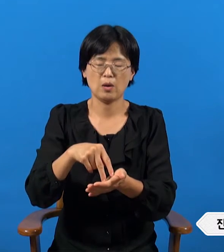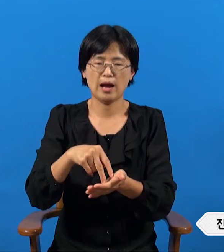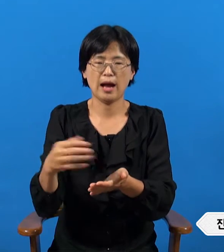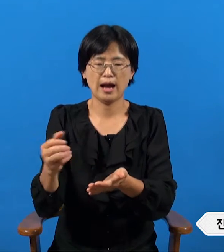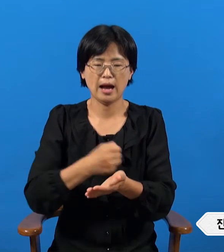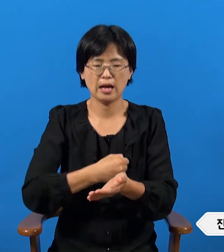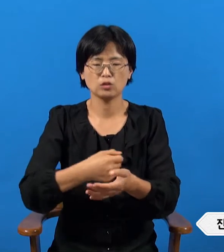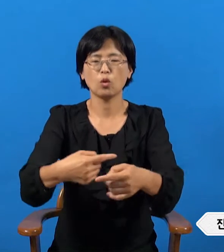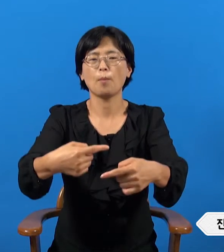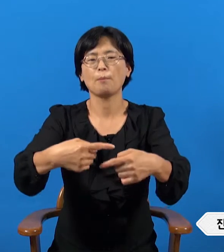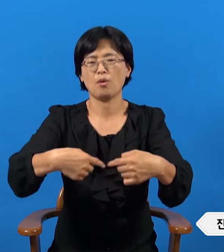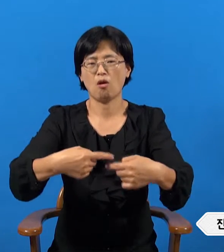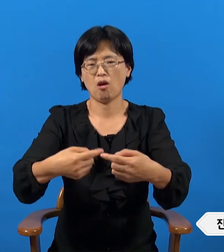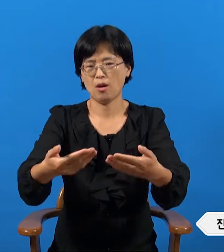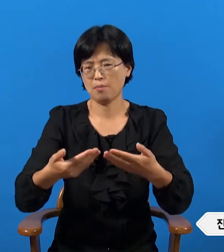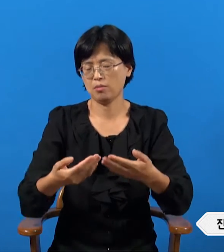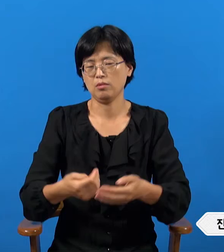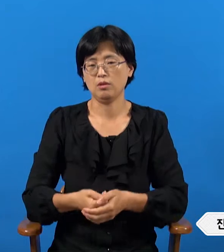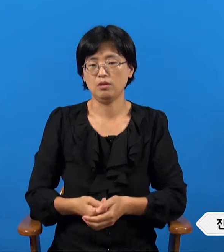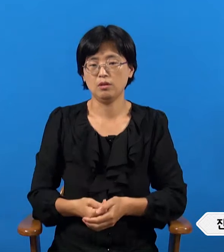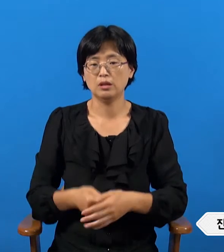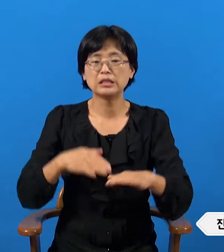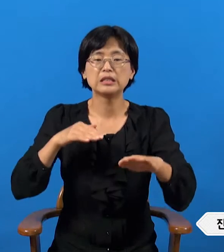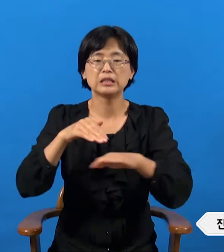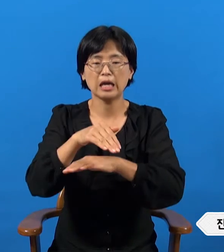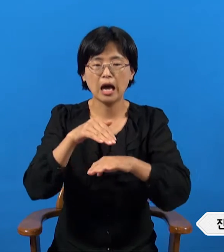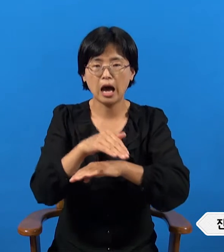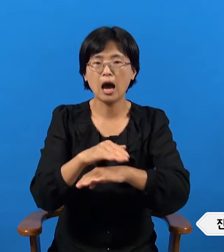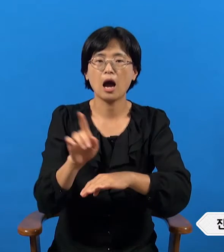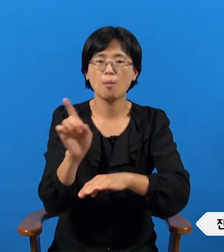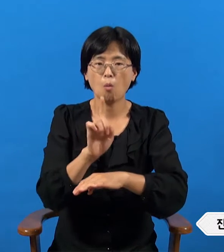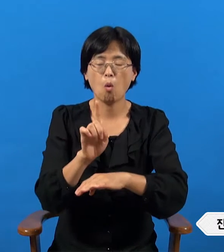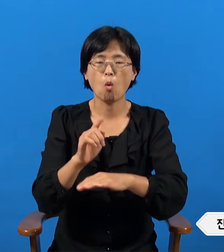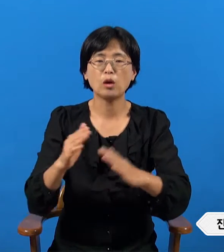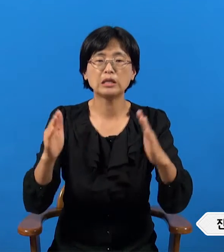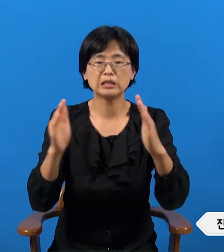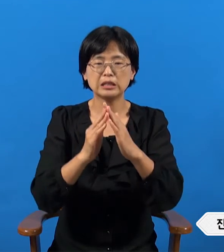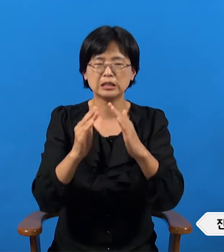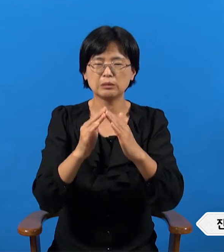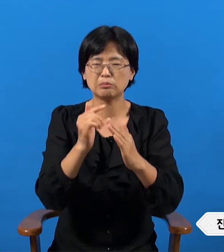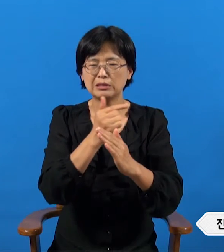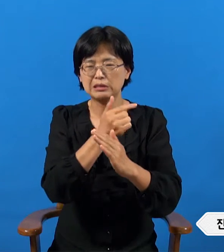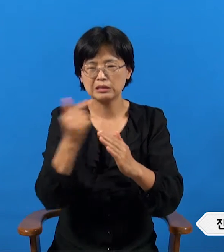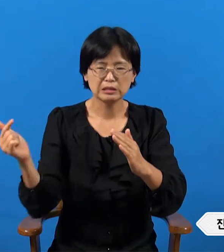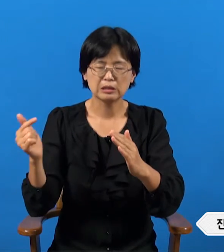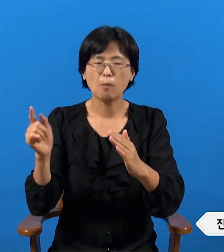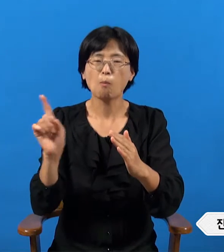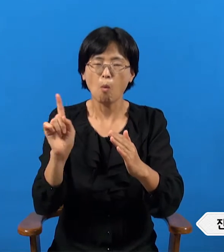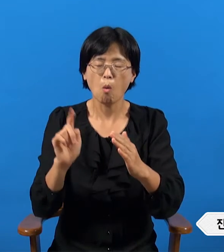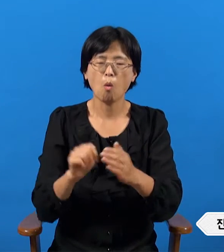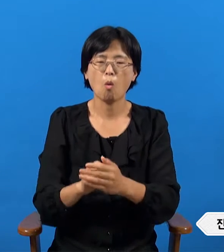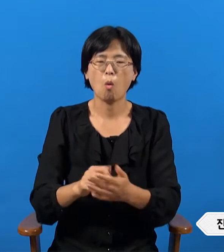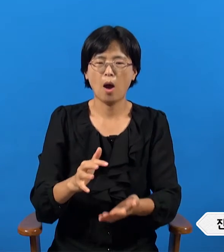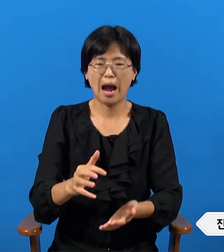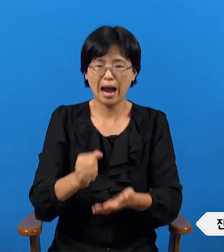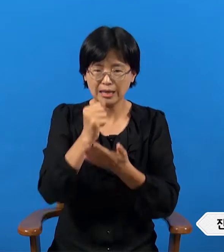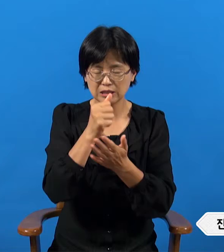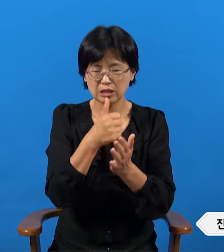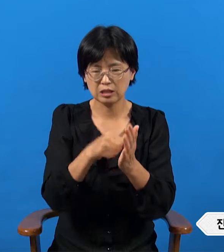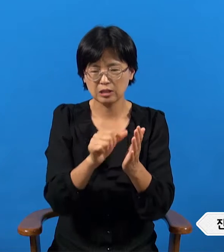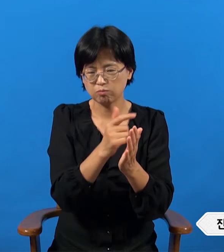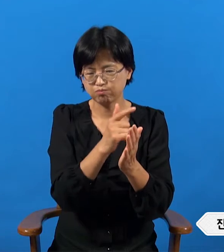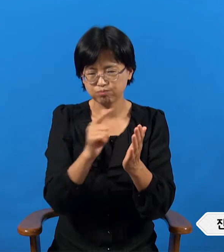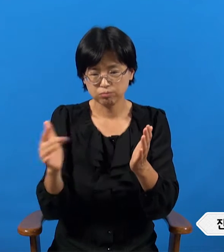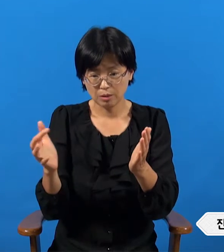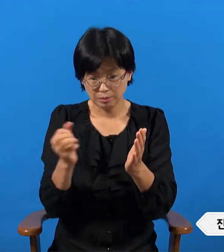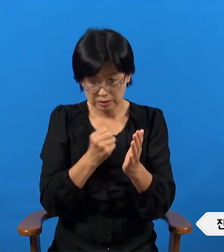가지고 그들은 평가합니다. 어떤 차를 타고 다니는지, 얼마나 큰 집에 살고 있는지, 얼마나 가진